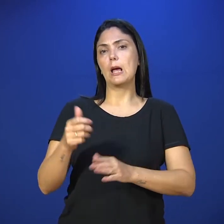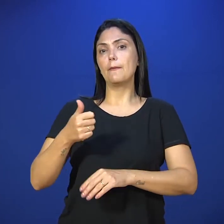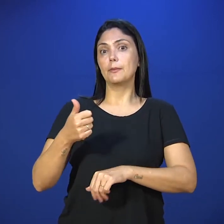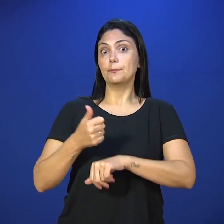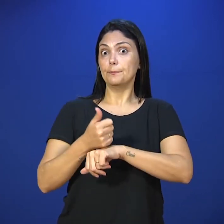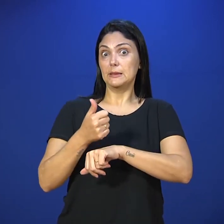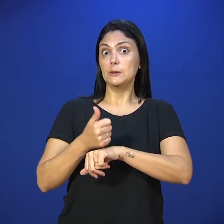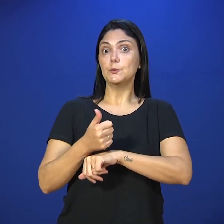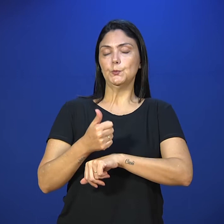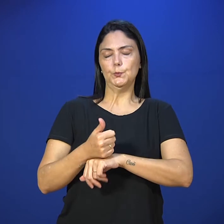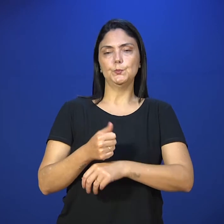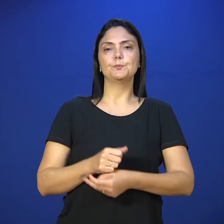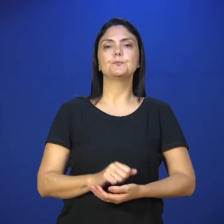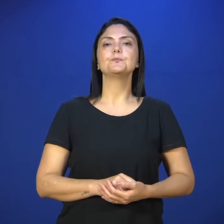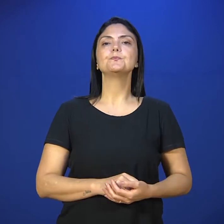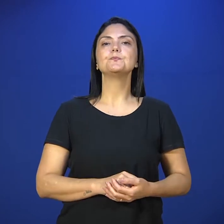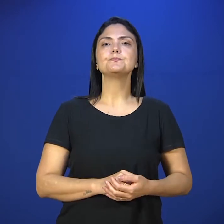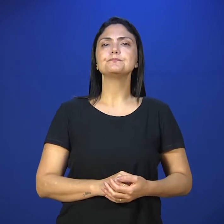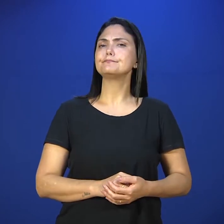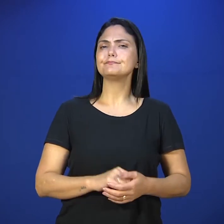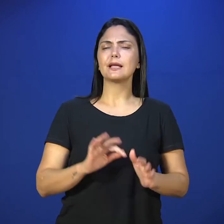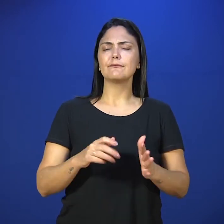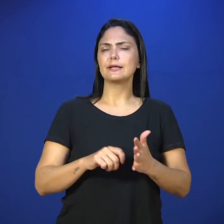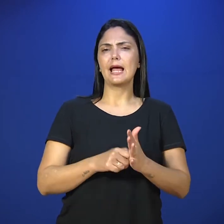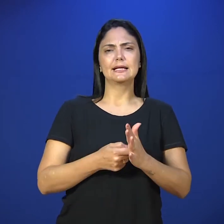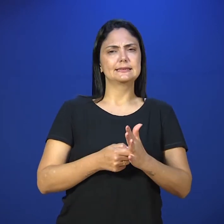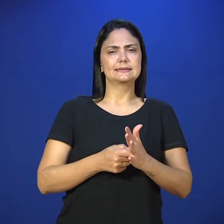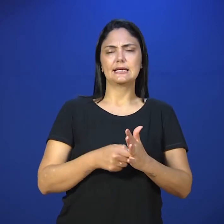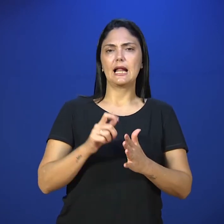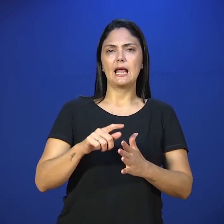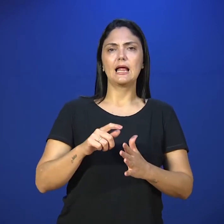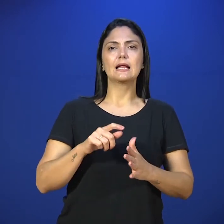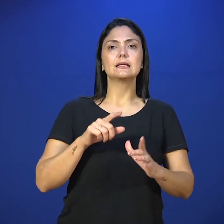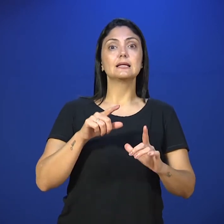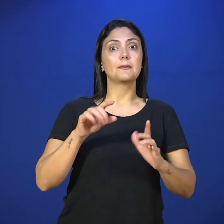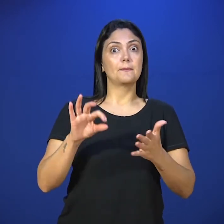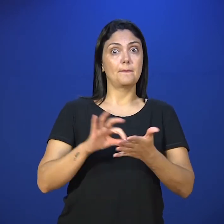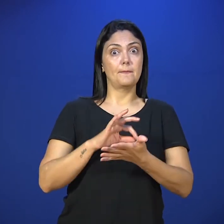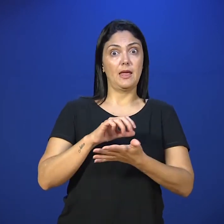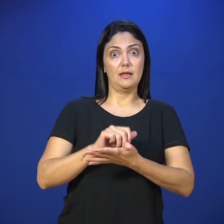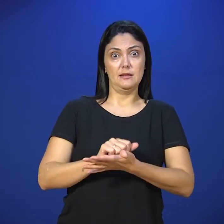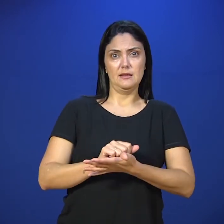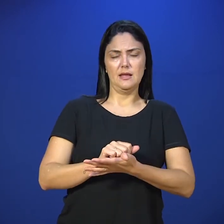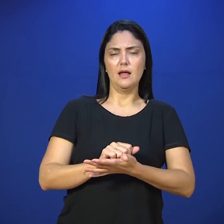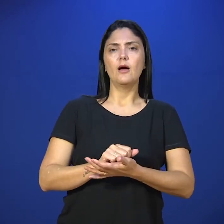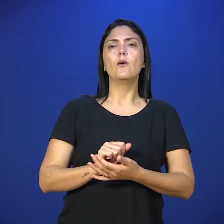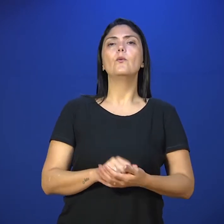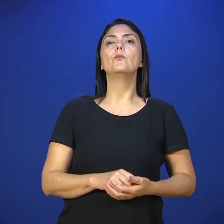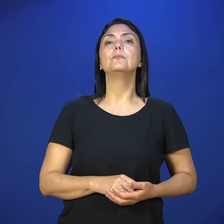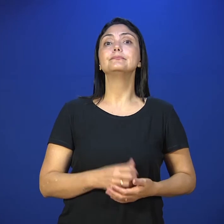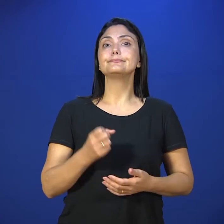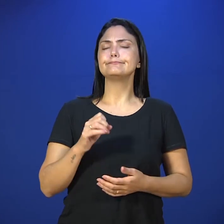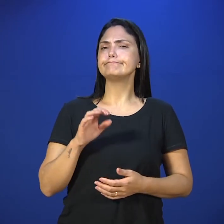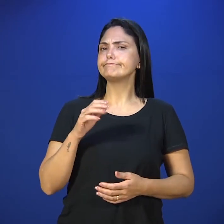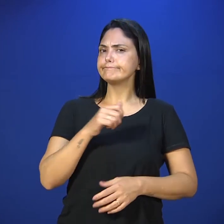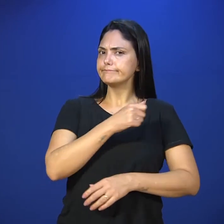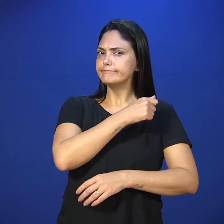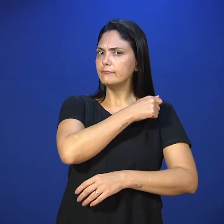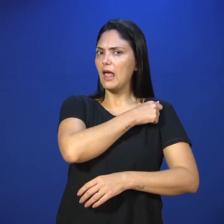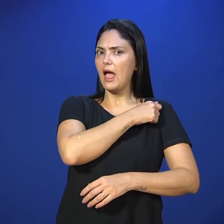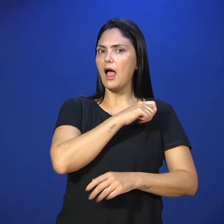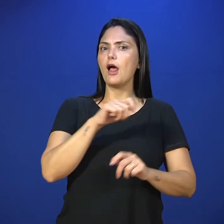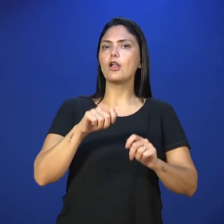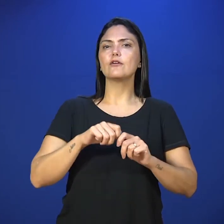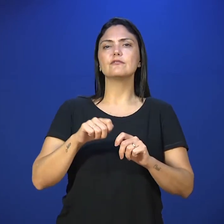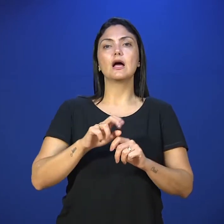período do curso. 13. Será cancelada a matrícula em qualquer período da realização do curso do aluno que tiver feito uso